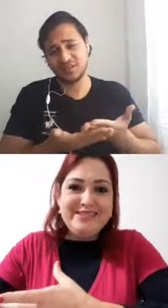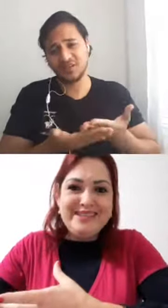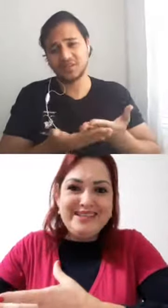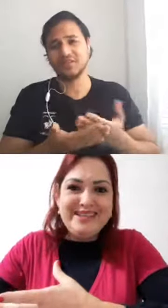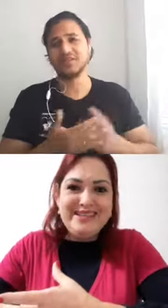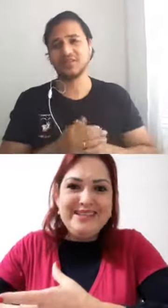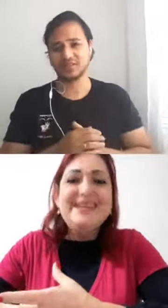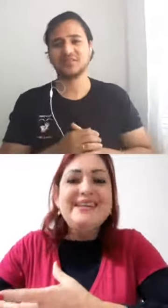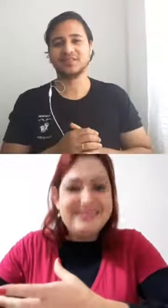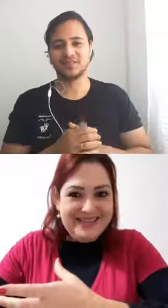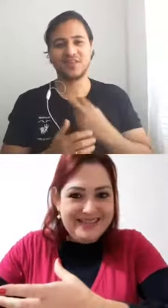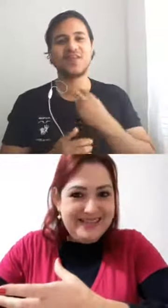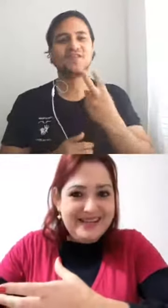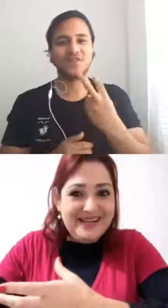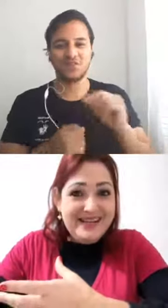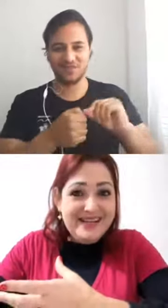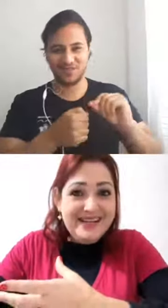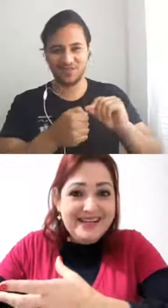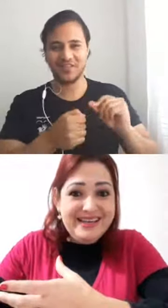voz.